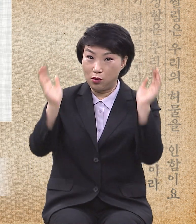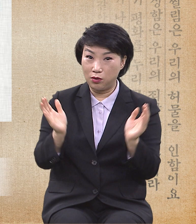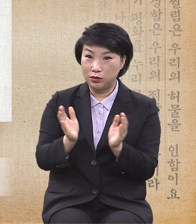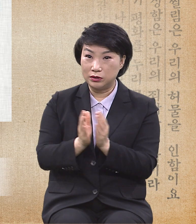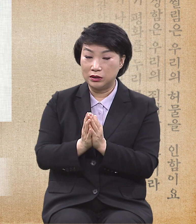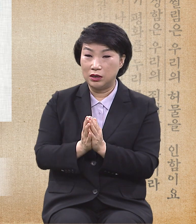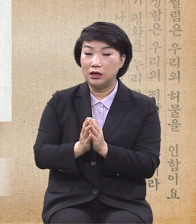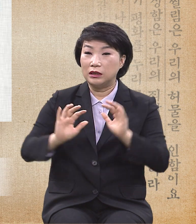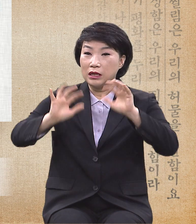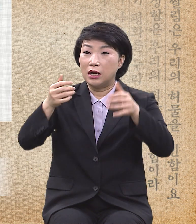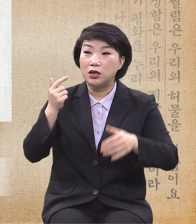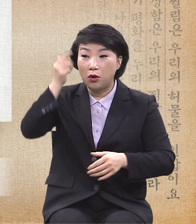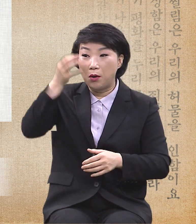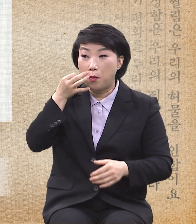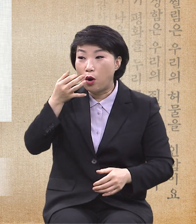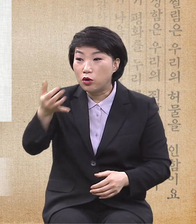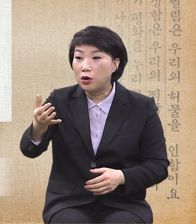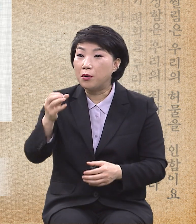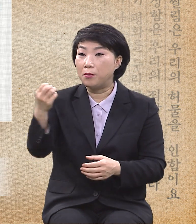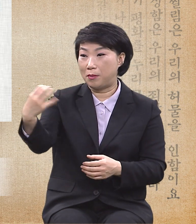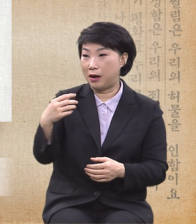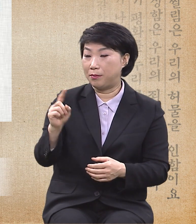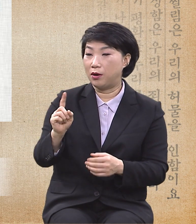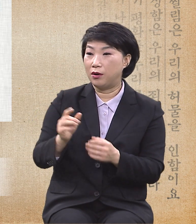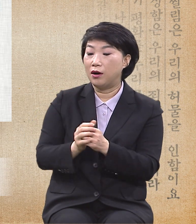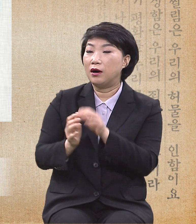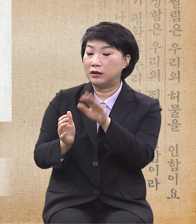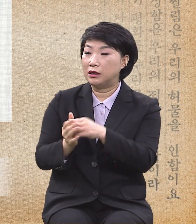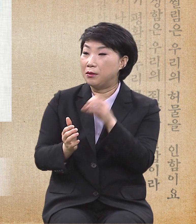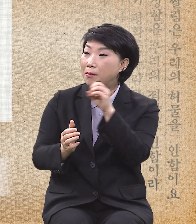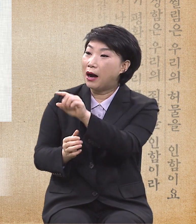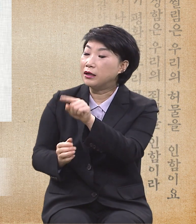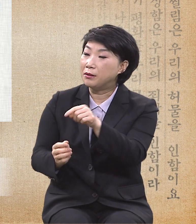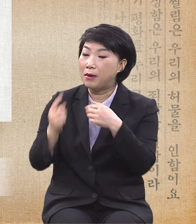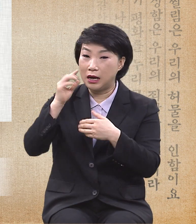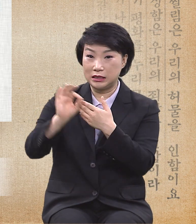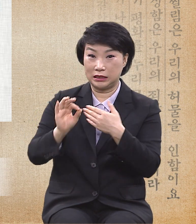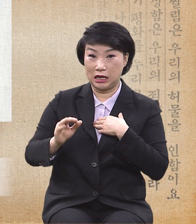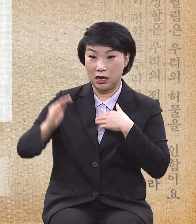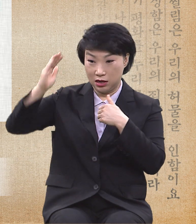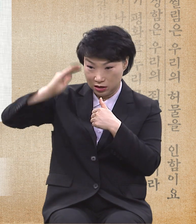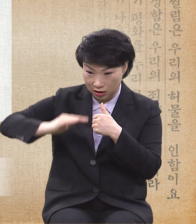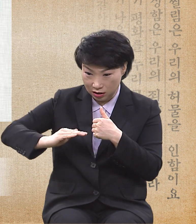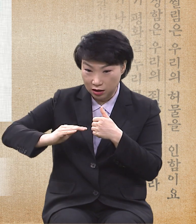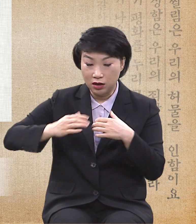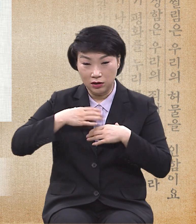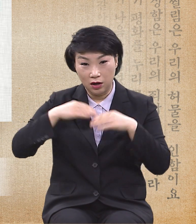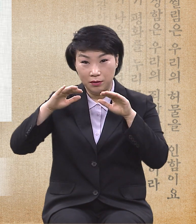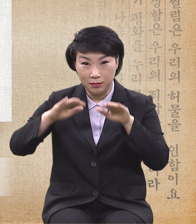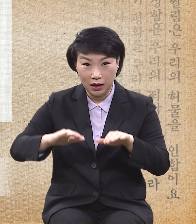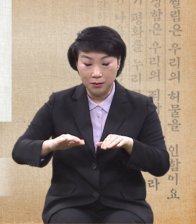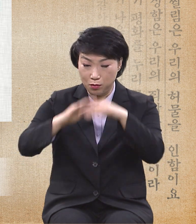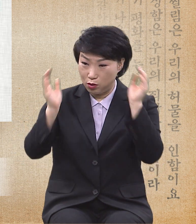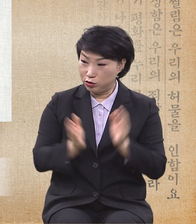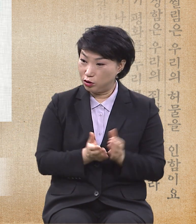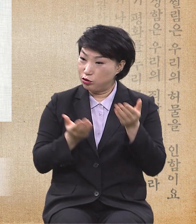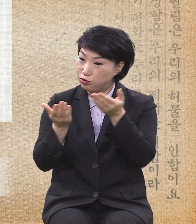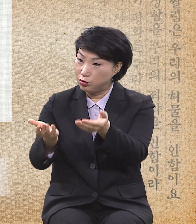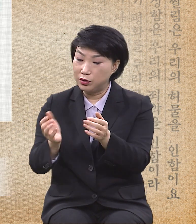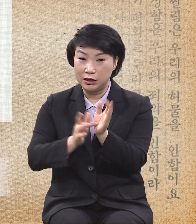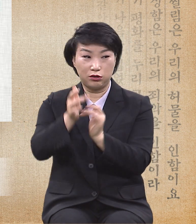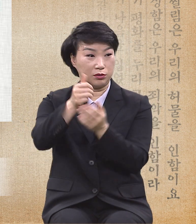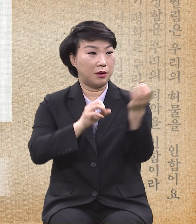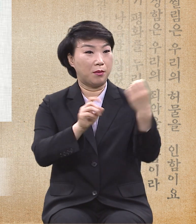영광을 보여 가로되 만일 내게 엎드려 경배하면 이 모든 것을 네게 주리라. 이에 예수께서